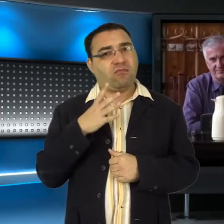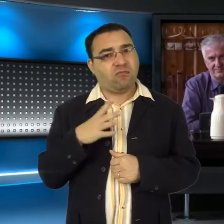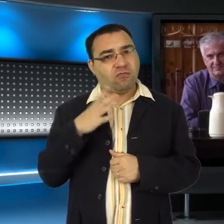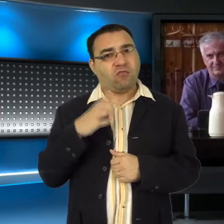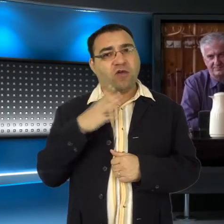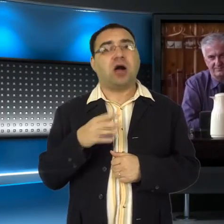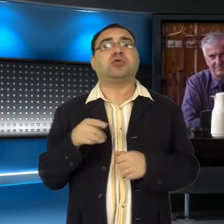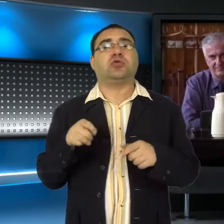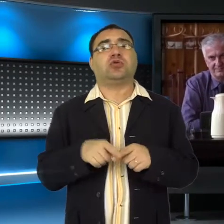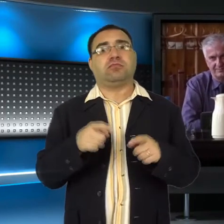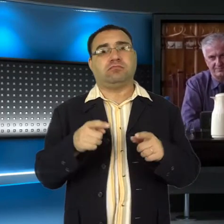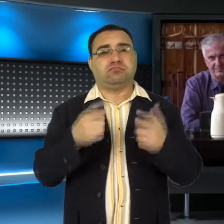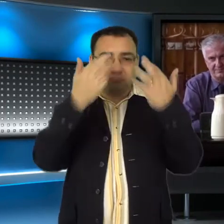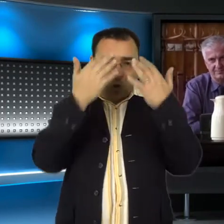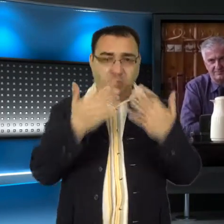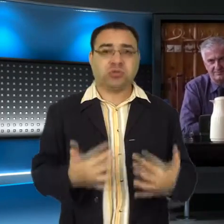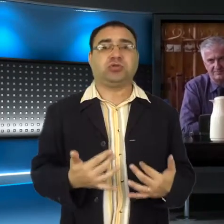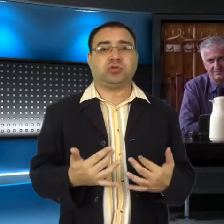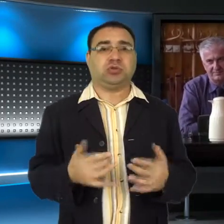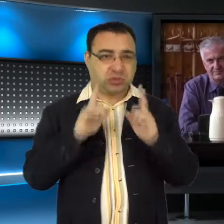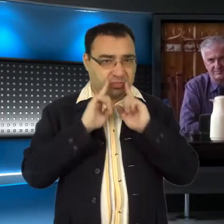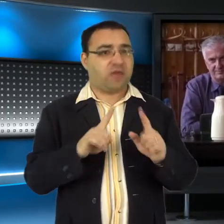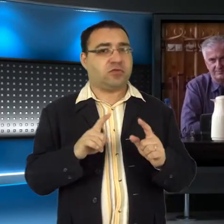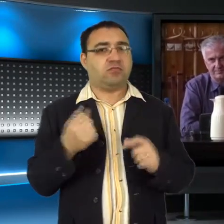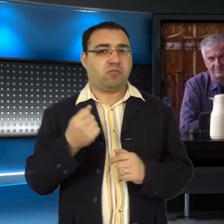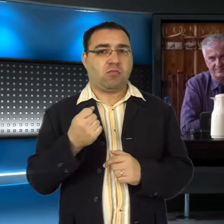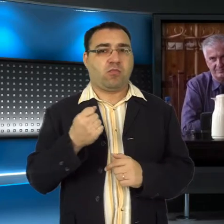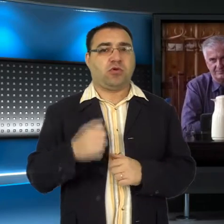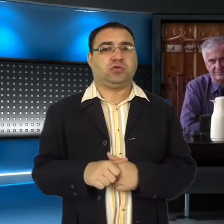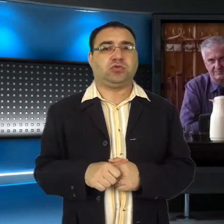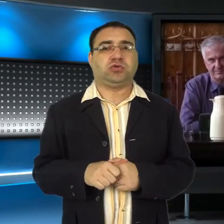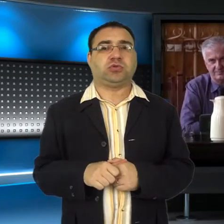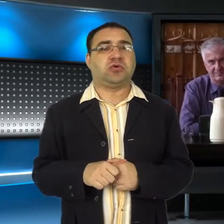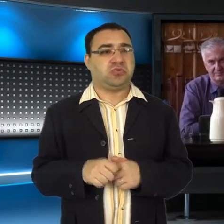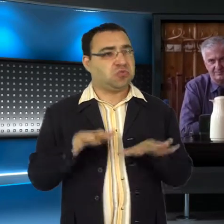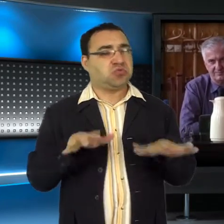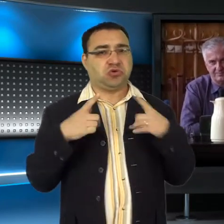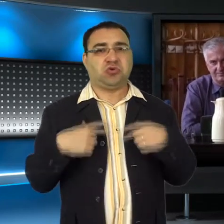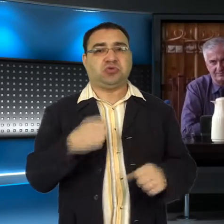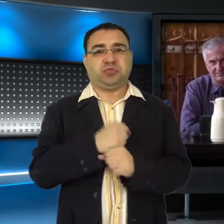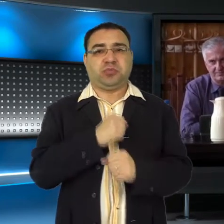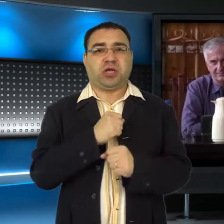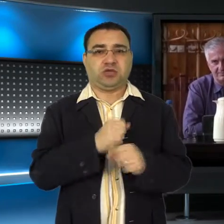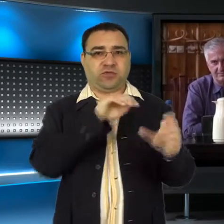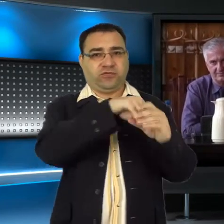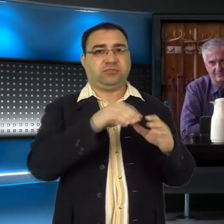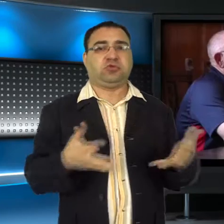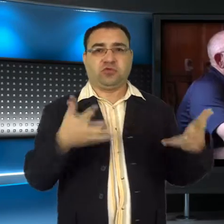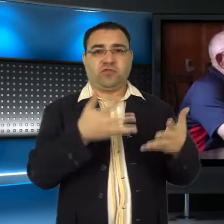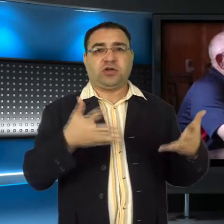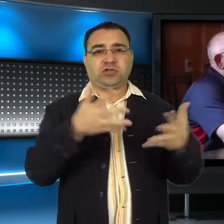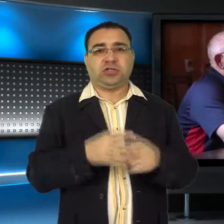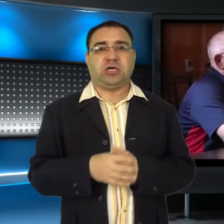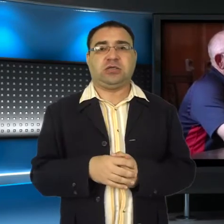to podliczyć i stwierdzić, że to jest aż tyle, a nie, że to jest tylko tyle, bo to jest dużo, jeżeli to się porówna do